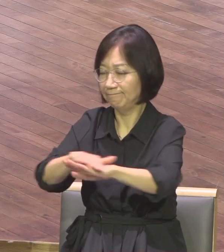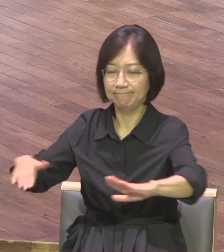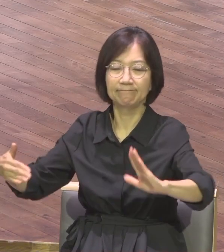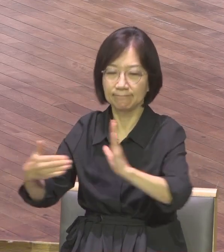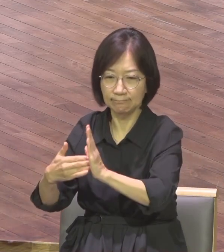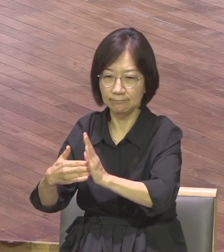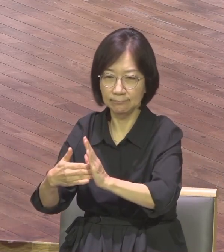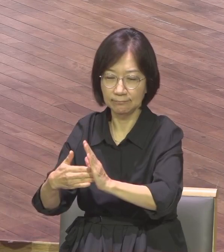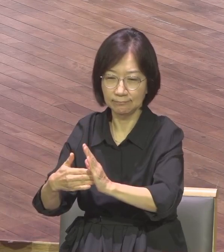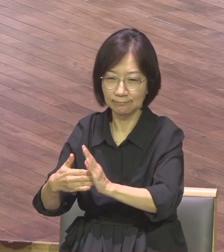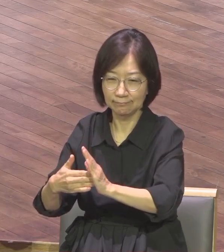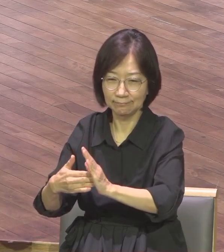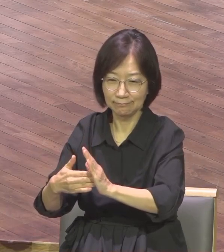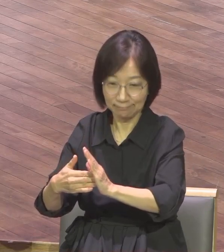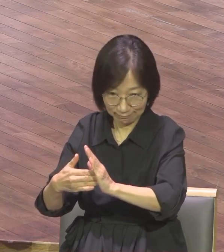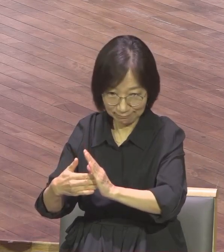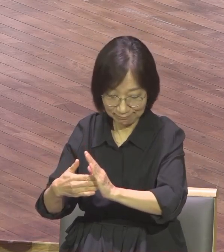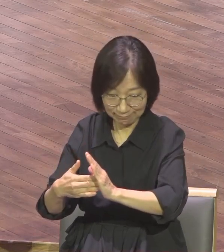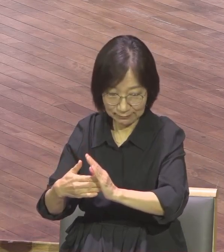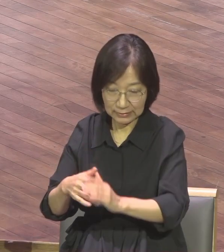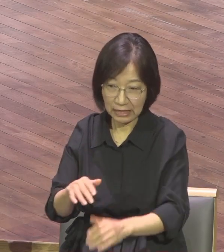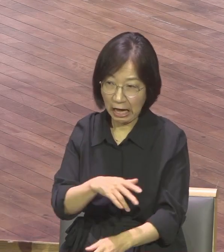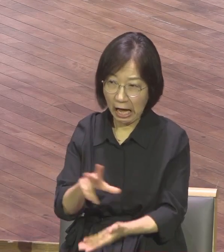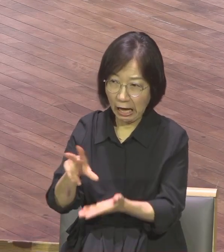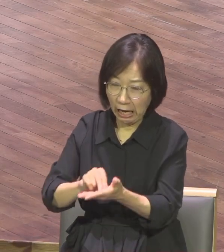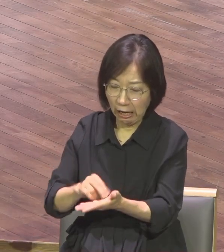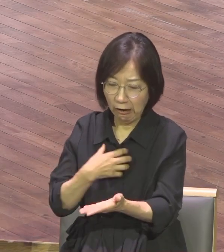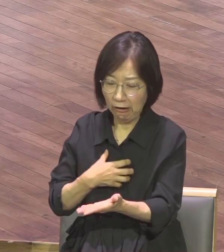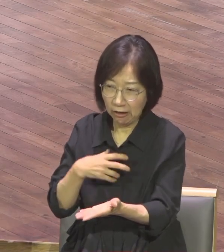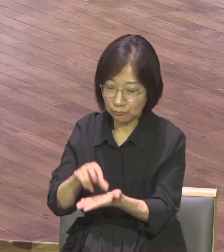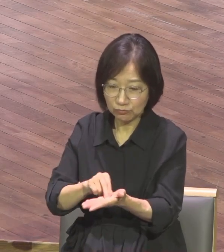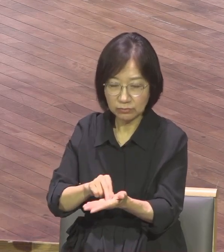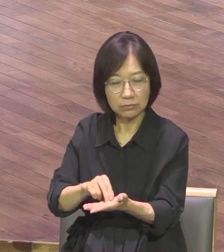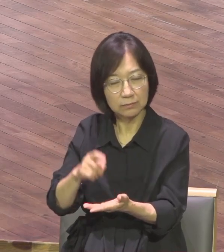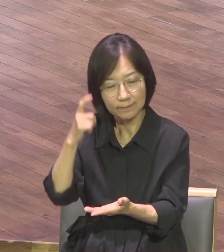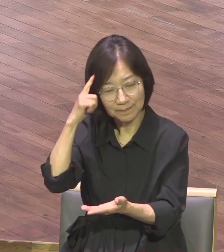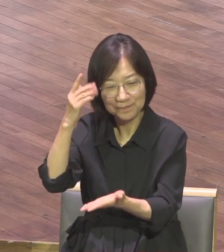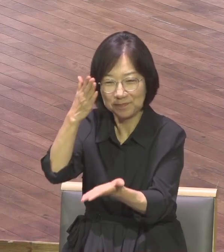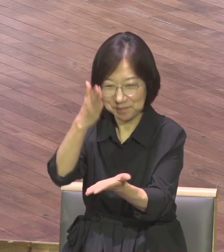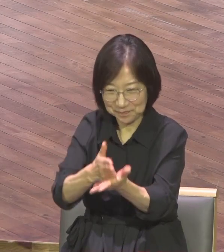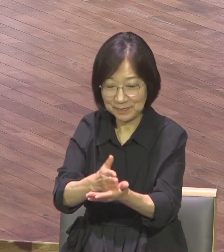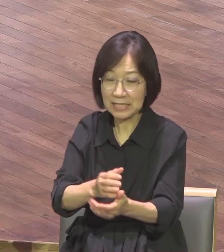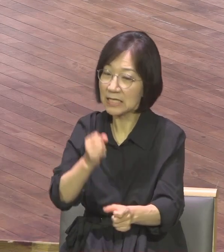아멘. 여러분이 문제를 자꾸 만들어서 그렇지 끝났어요.